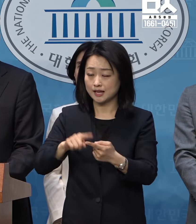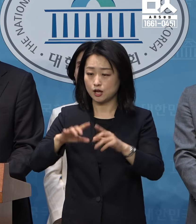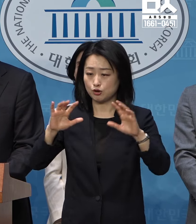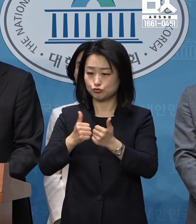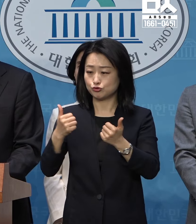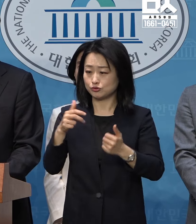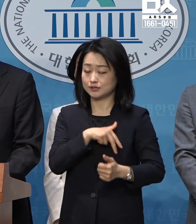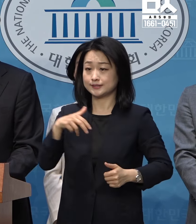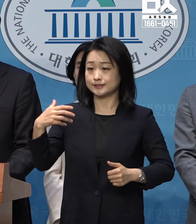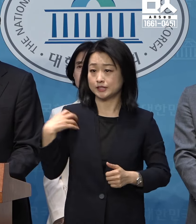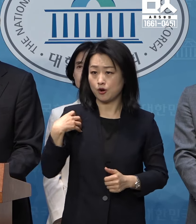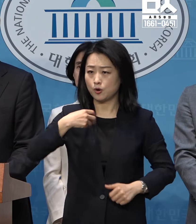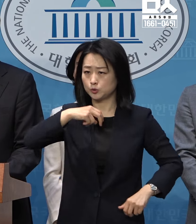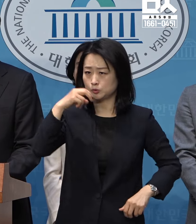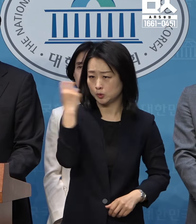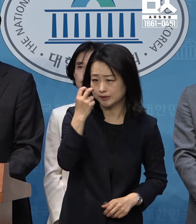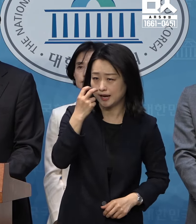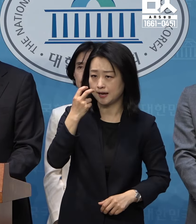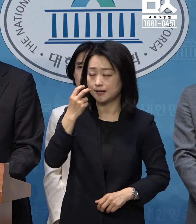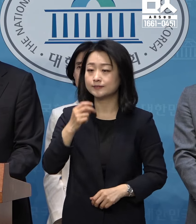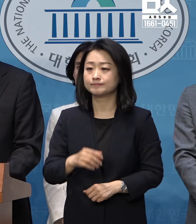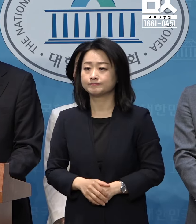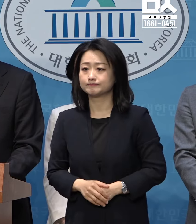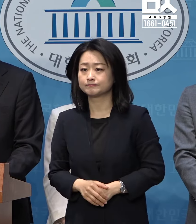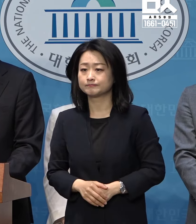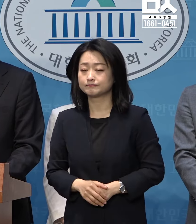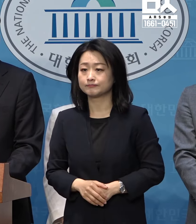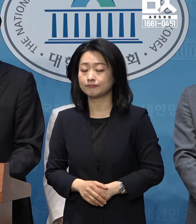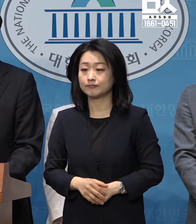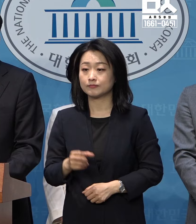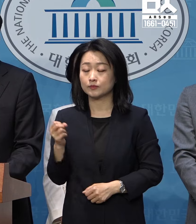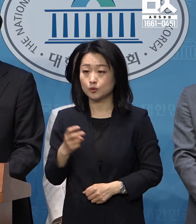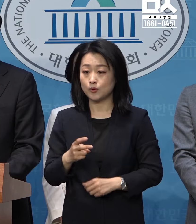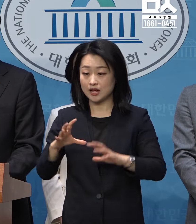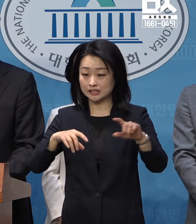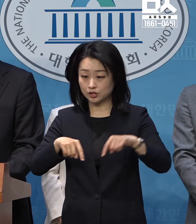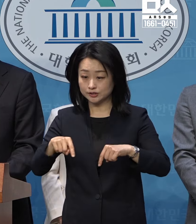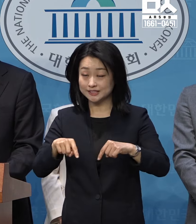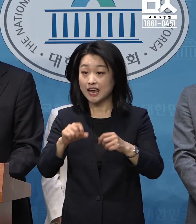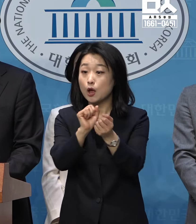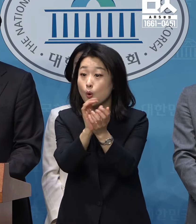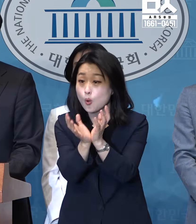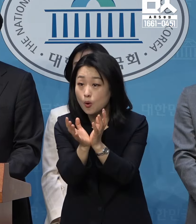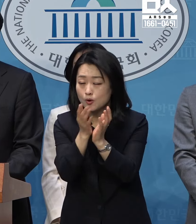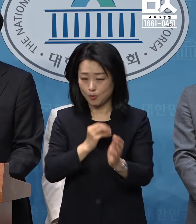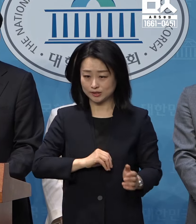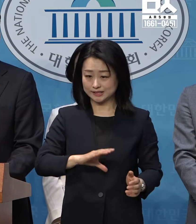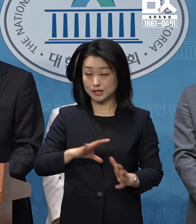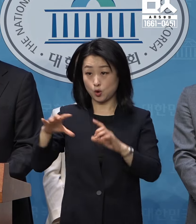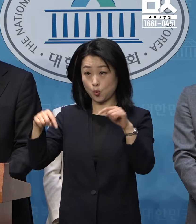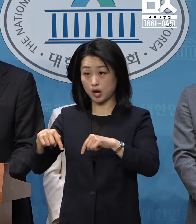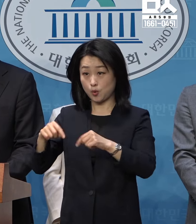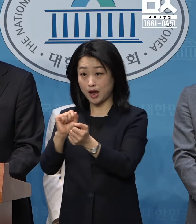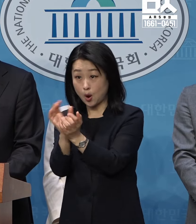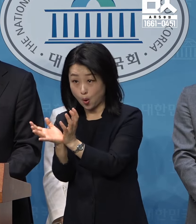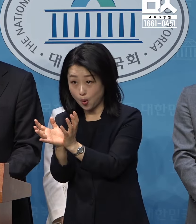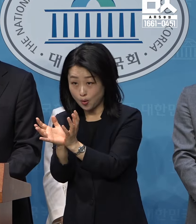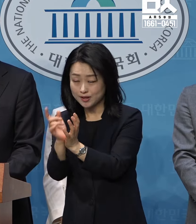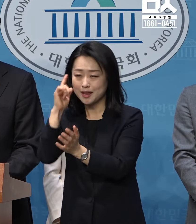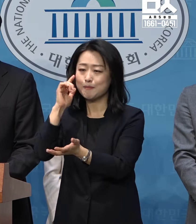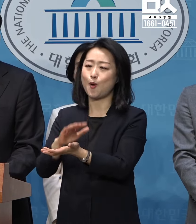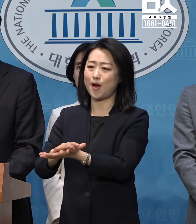발의해 반드시 책임을 묻겠습니다. 정치의 꽃은 복지이고 외교의 꽃은 평화입니다.